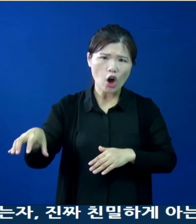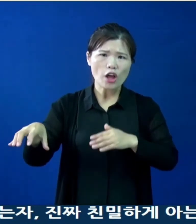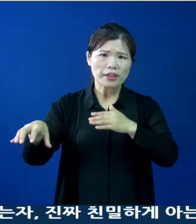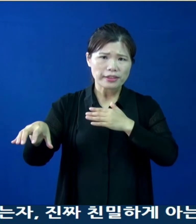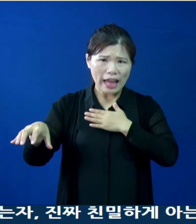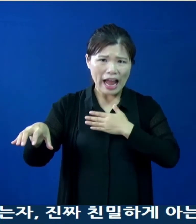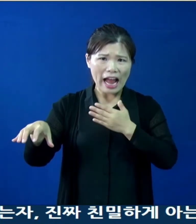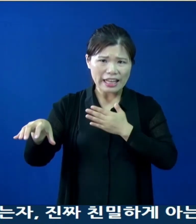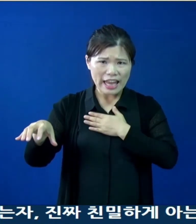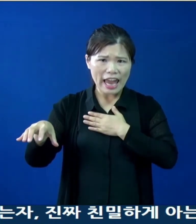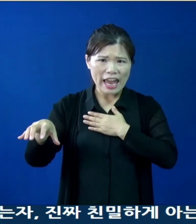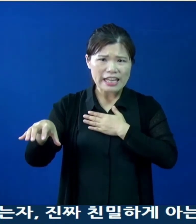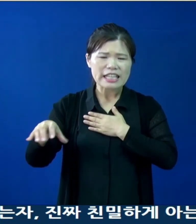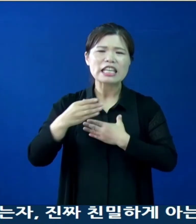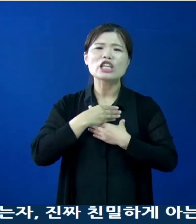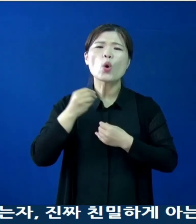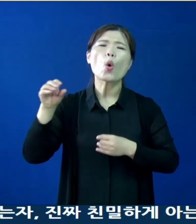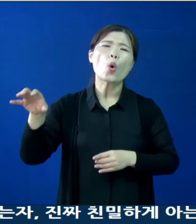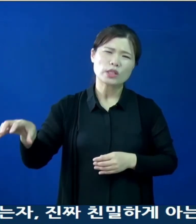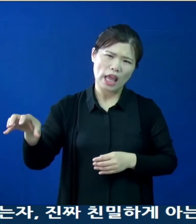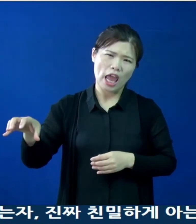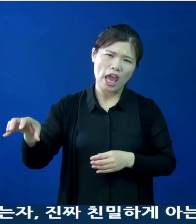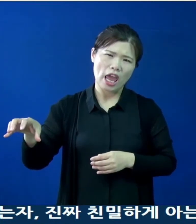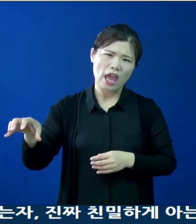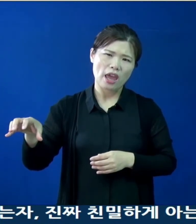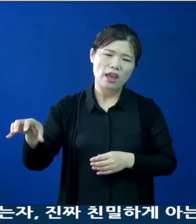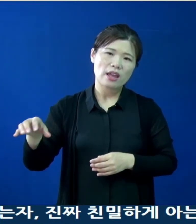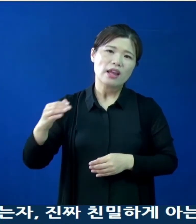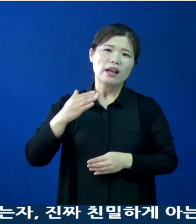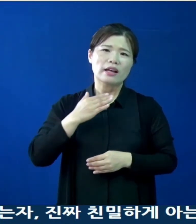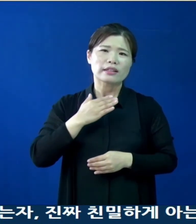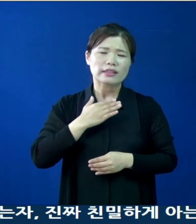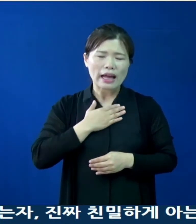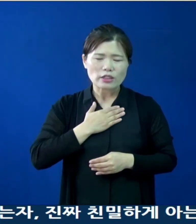내가 의뢰하는 바로 그분입니다 라고 높였거든요.